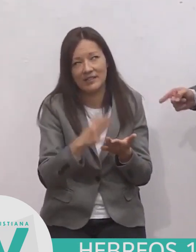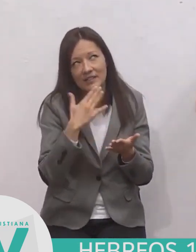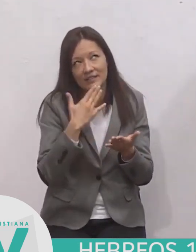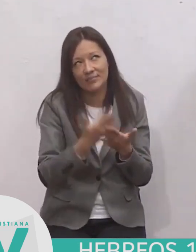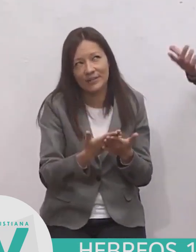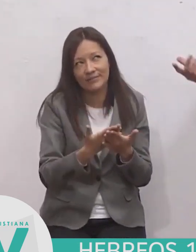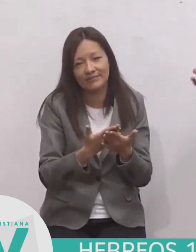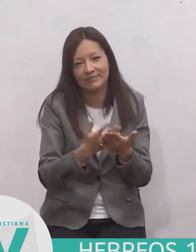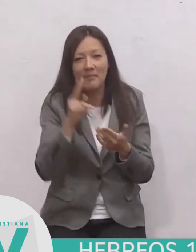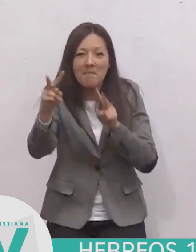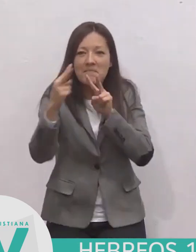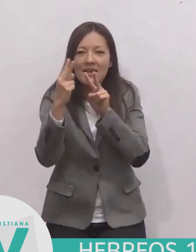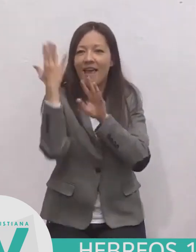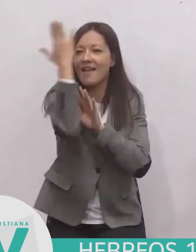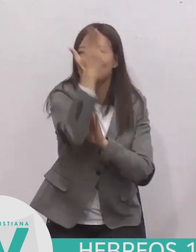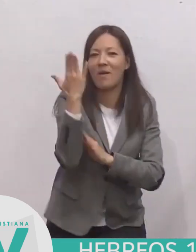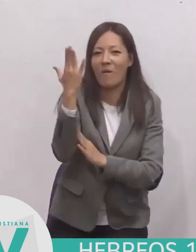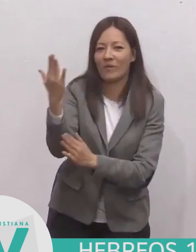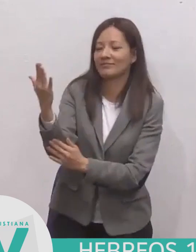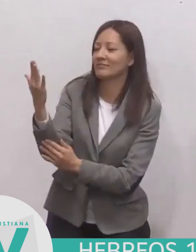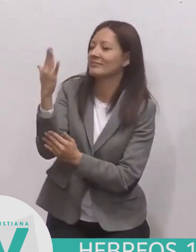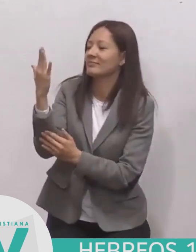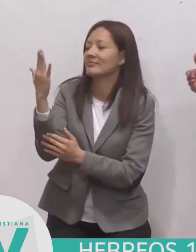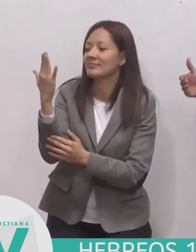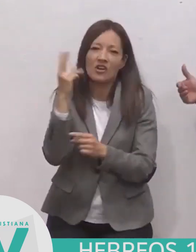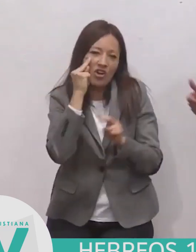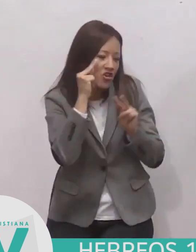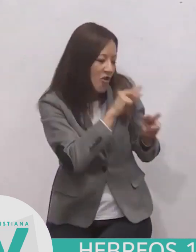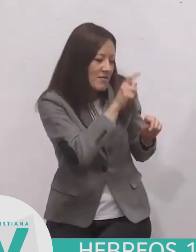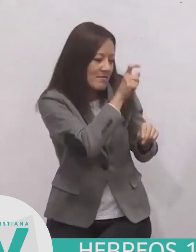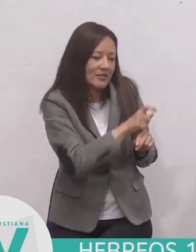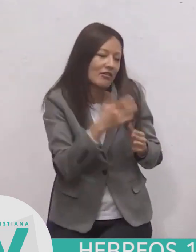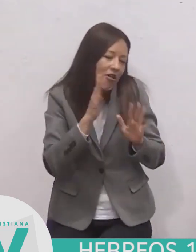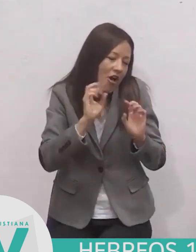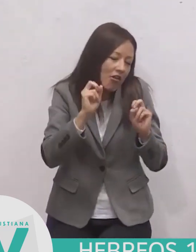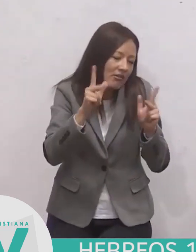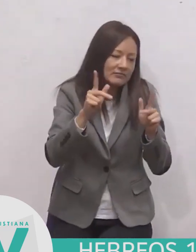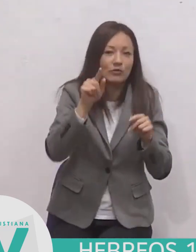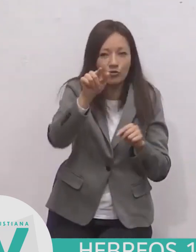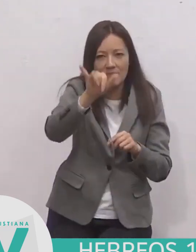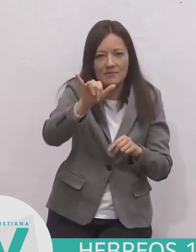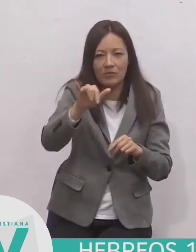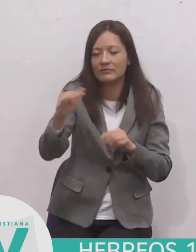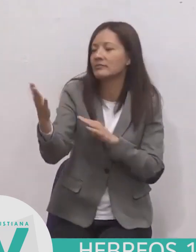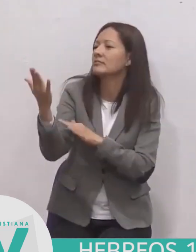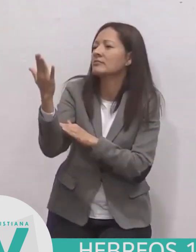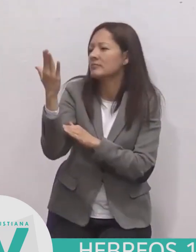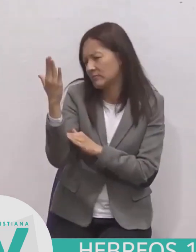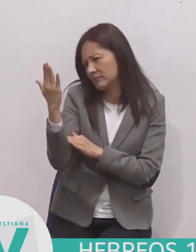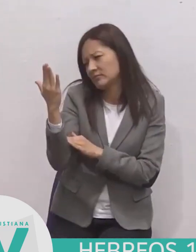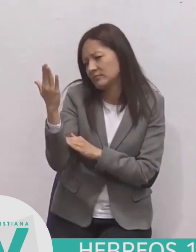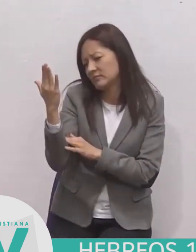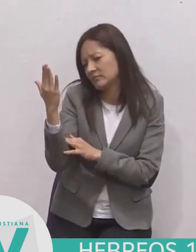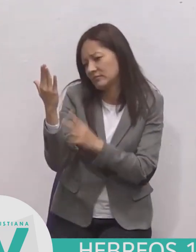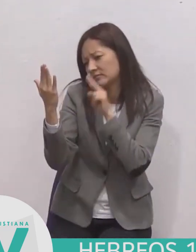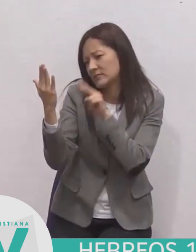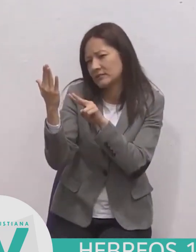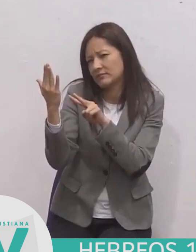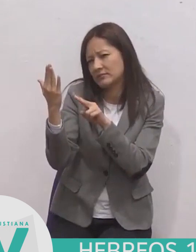Bueno, mírese al espejo, está bien, no mire al del lado. Aunque le parezca muy